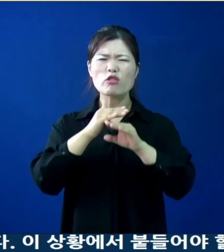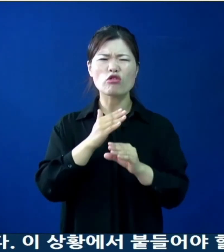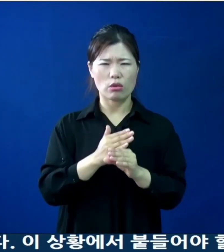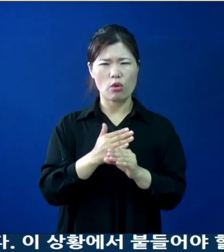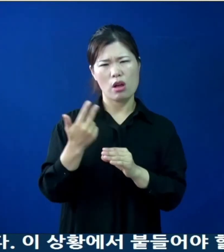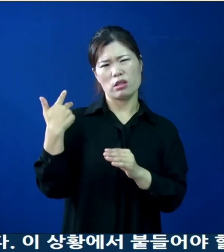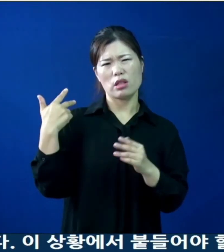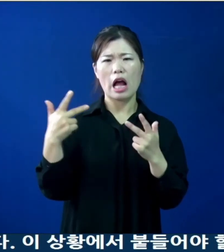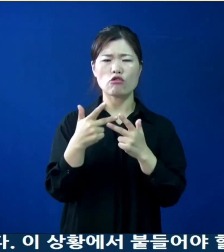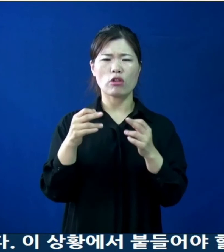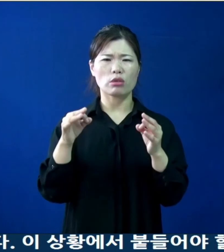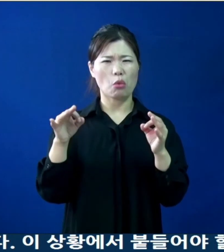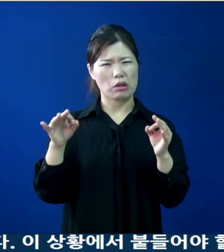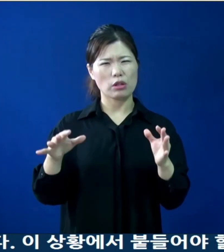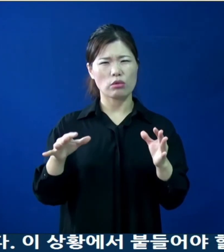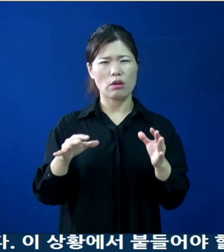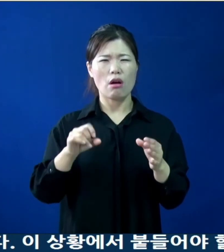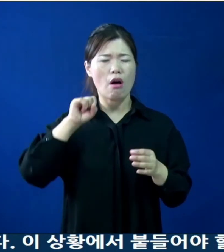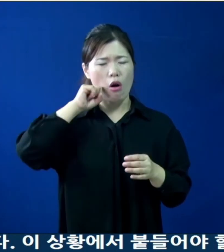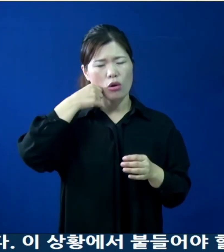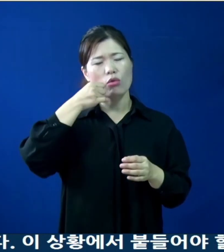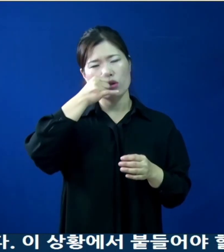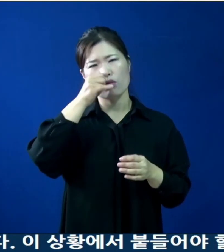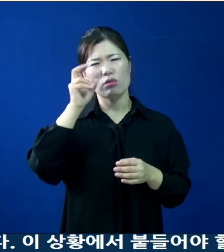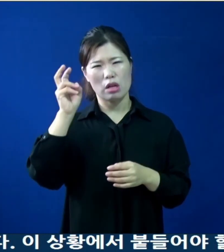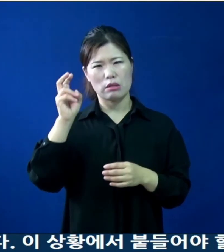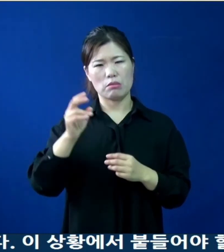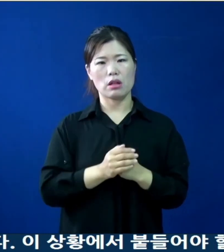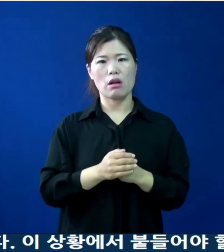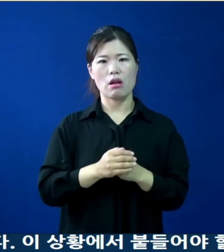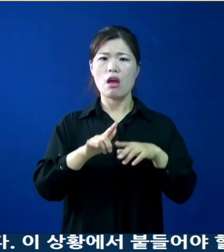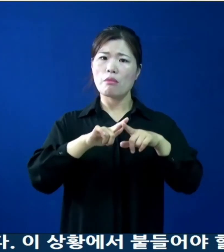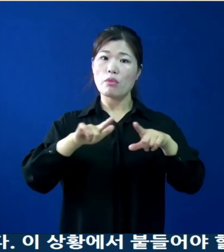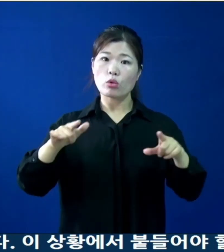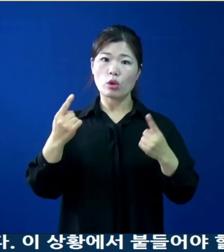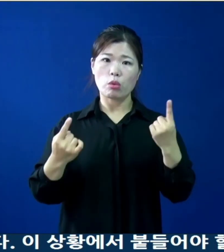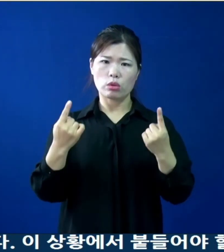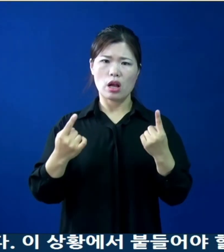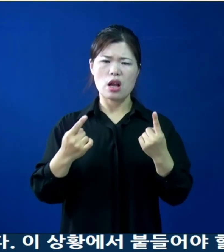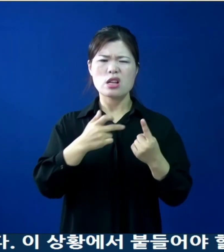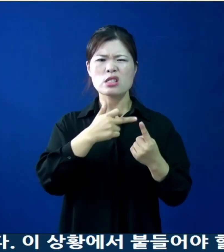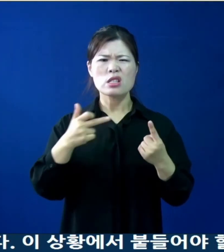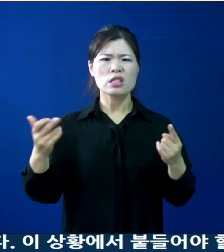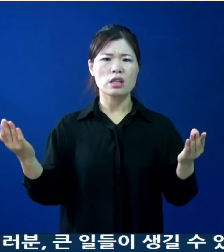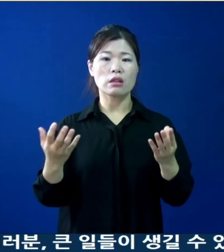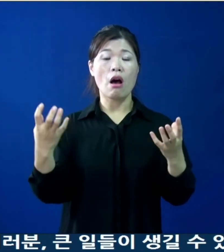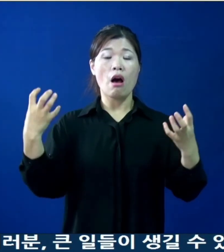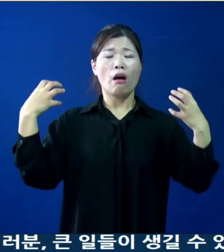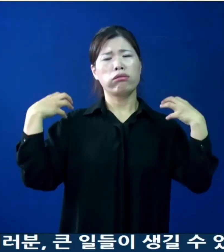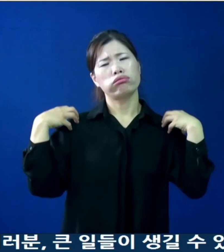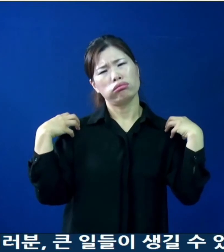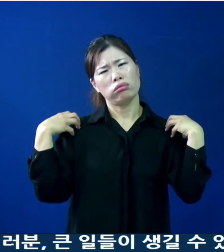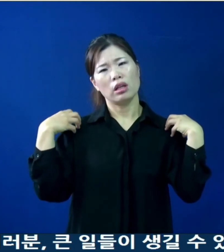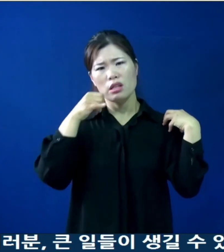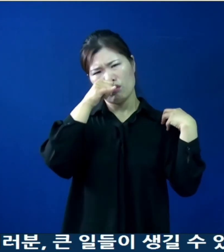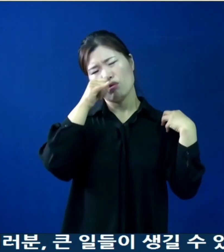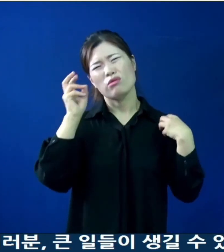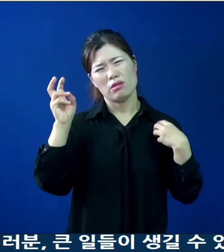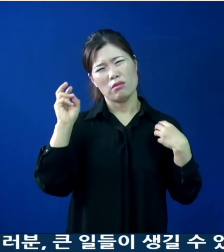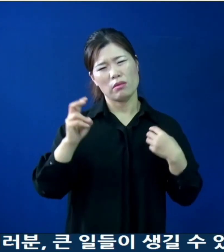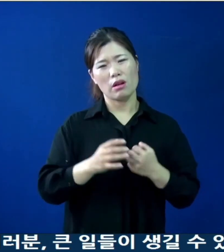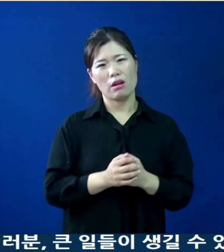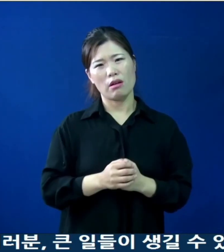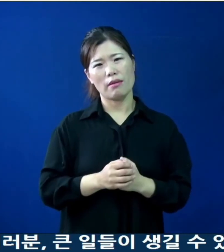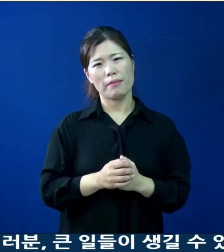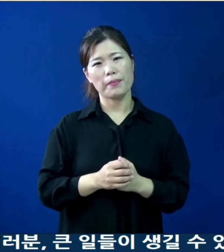주가 그런 시간이었을 수 있습니다. 평소보다 감당하기 어려운 큰 일들이 여러분의 삶 가운데 혹시 있었습니까?